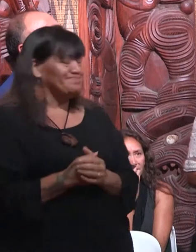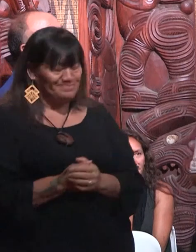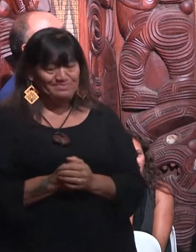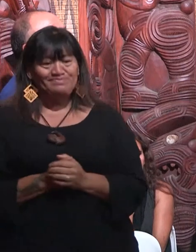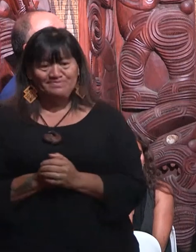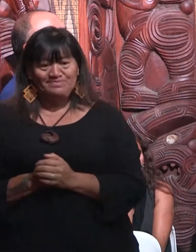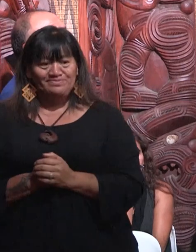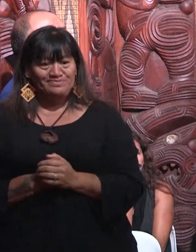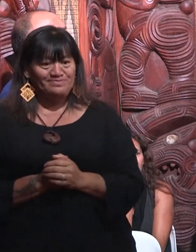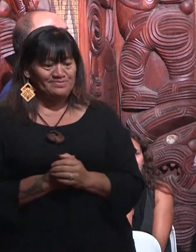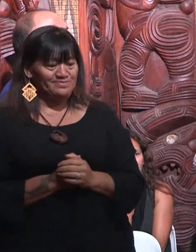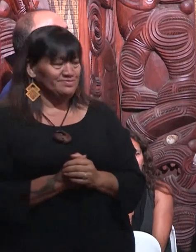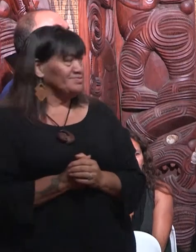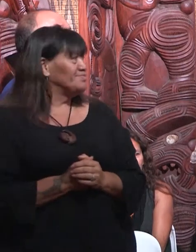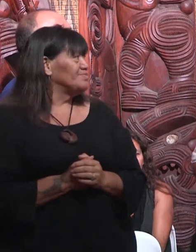tēnā koe.